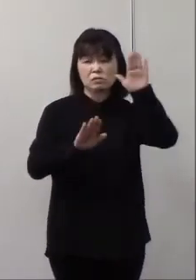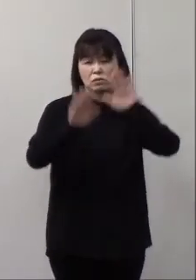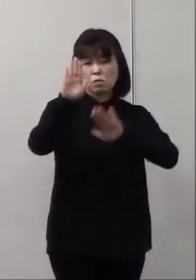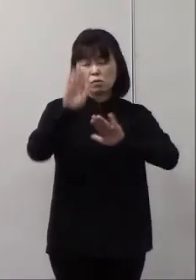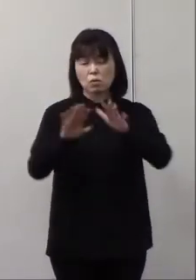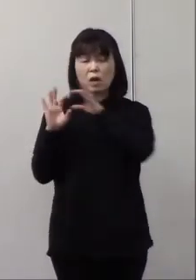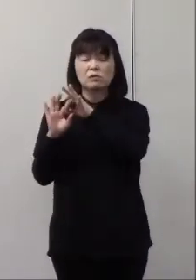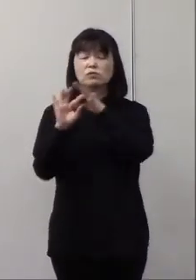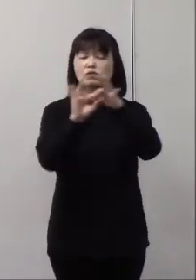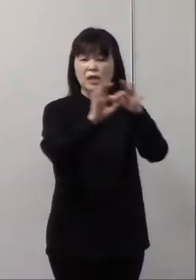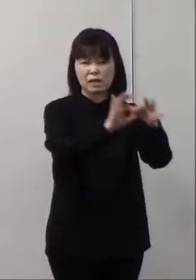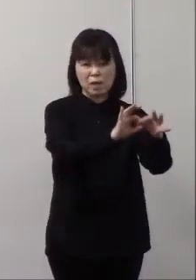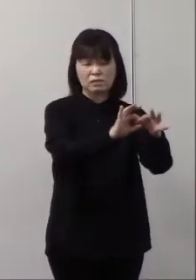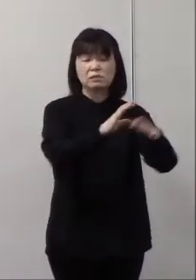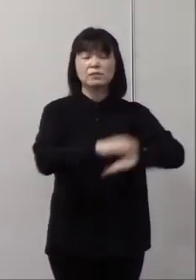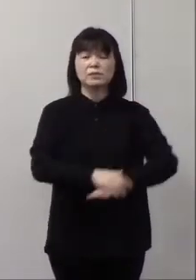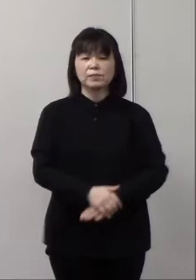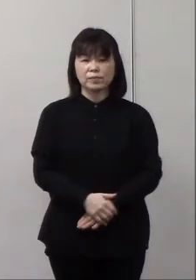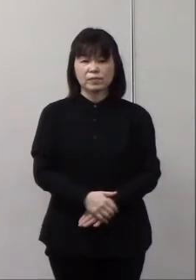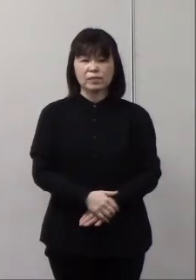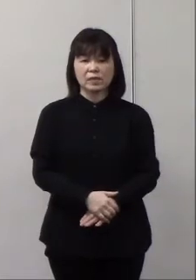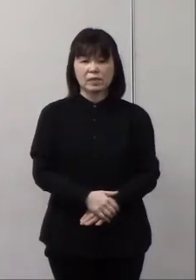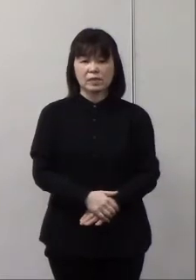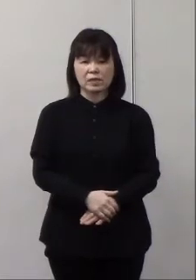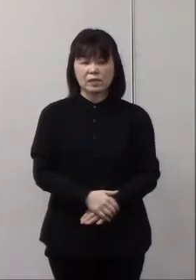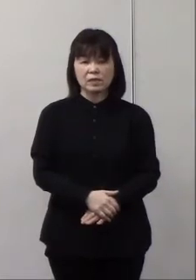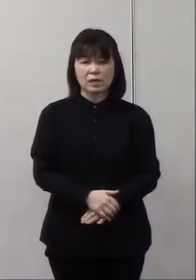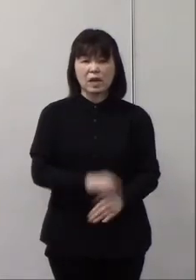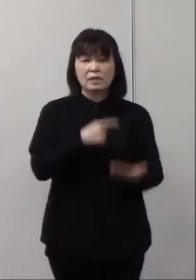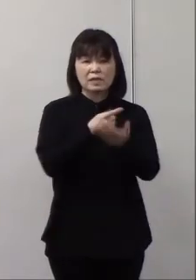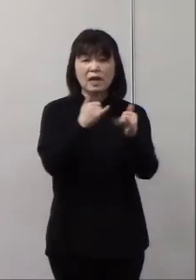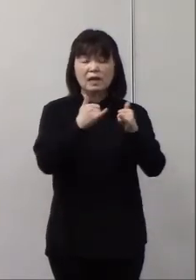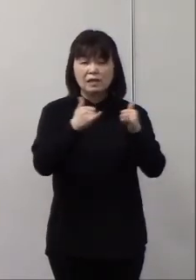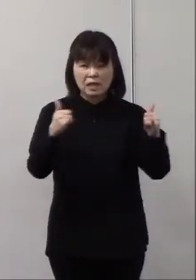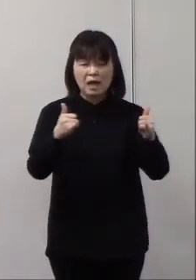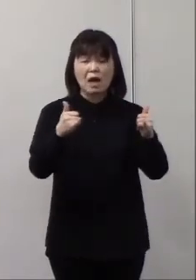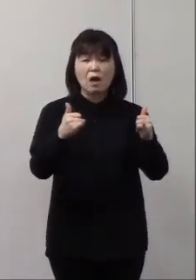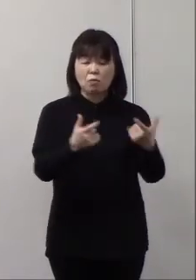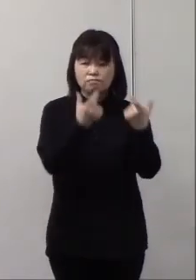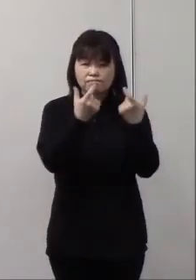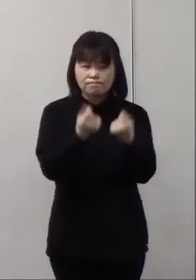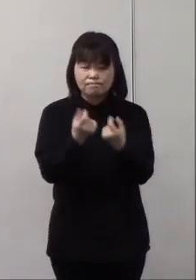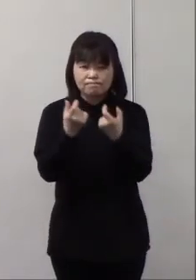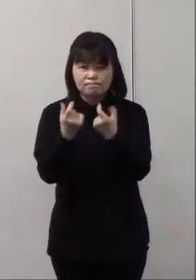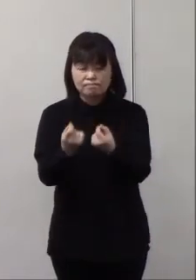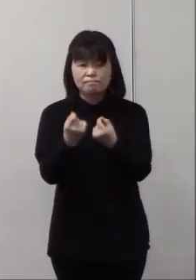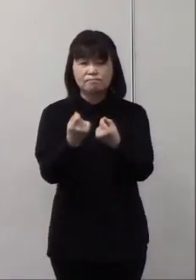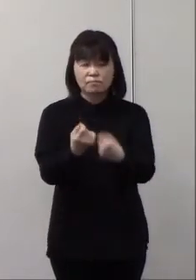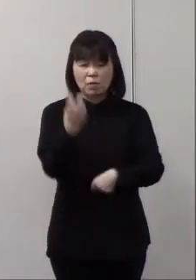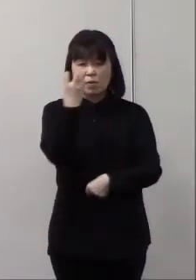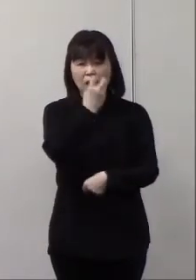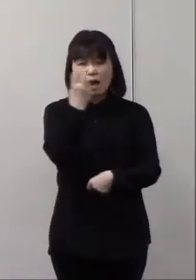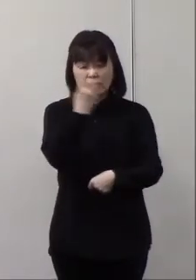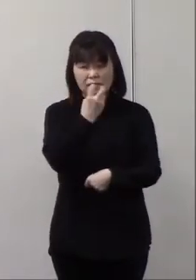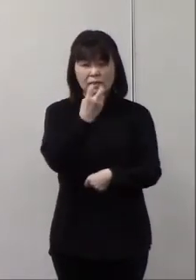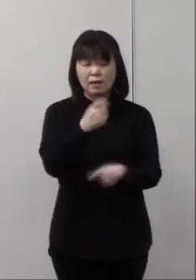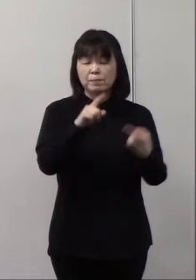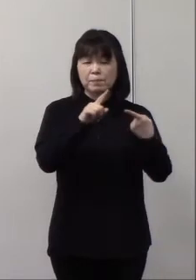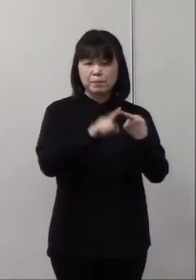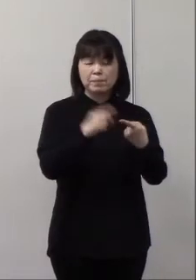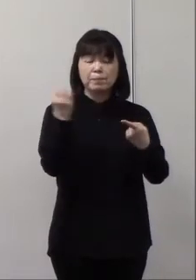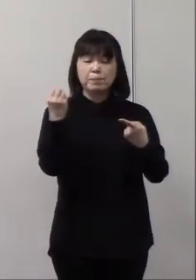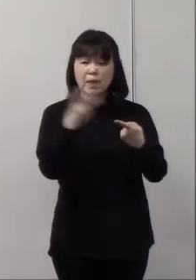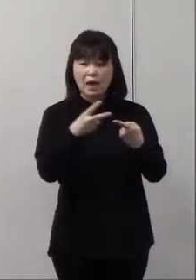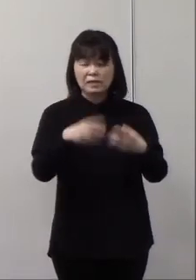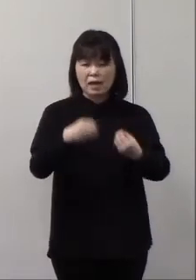。入場者数をしっかりと制限した中で、また感染予防対策を